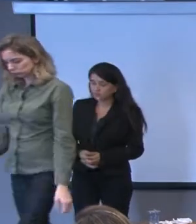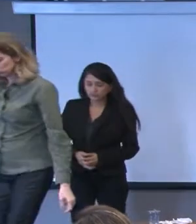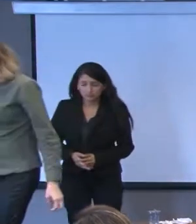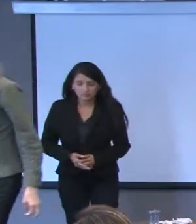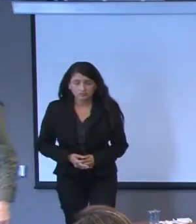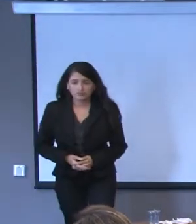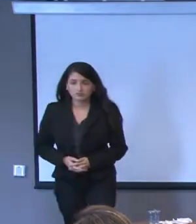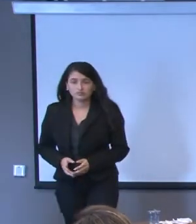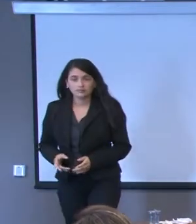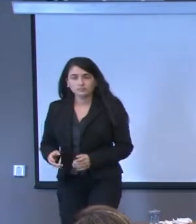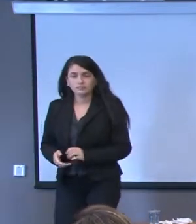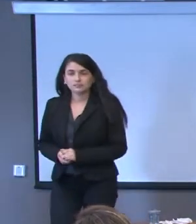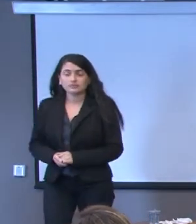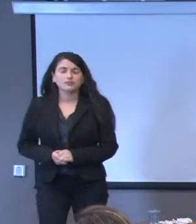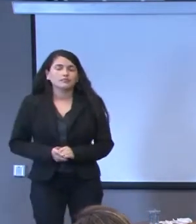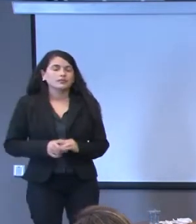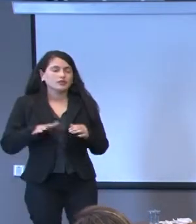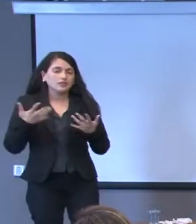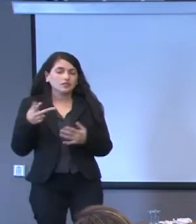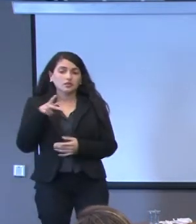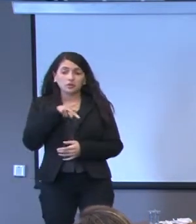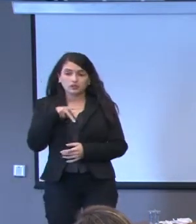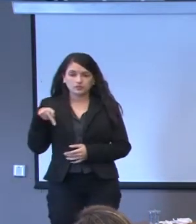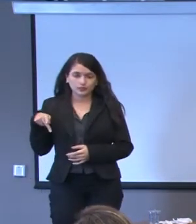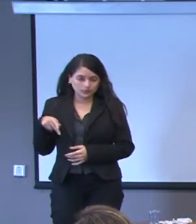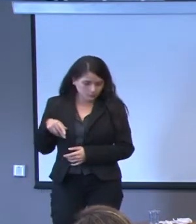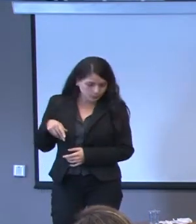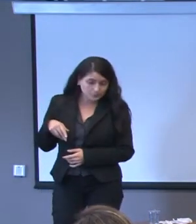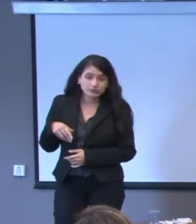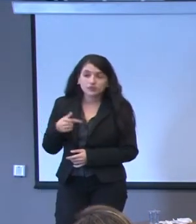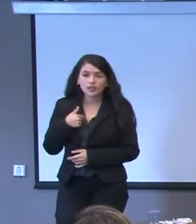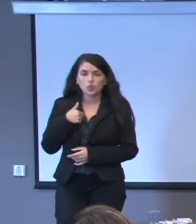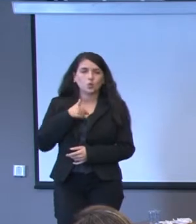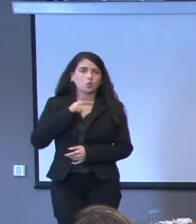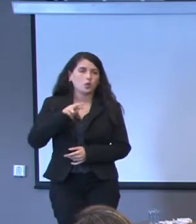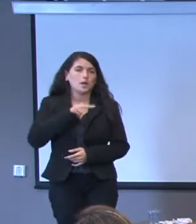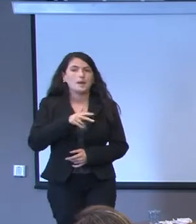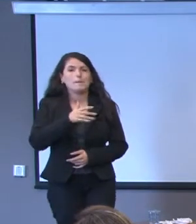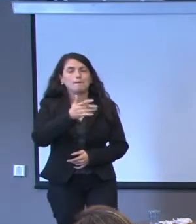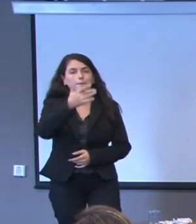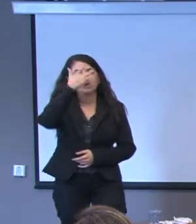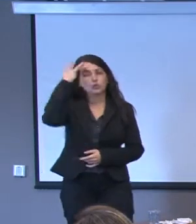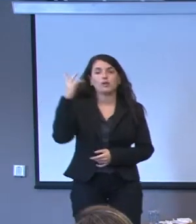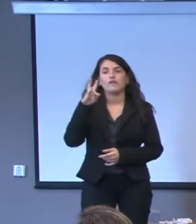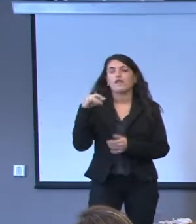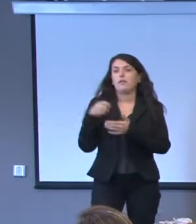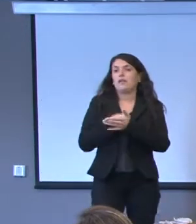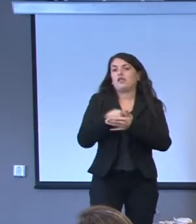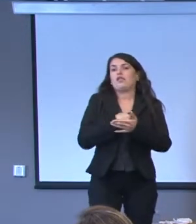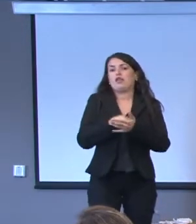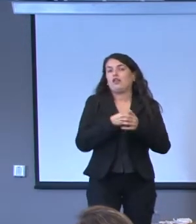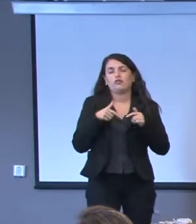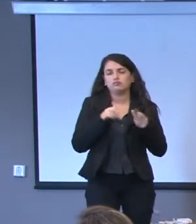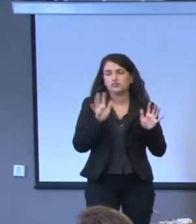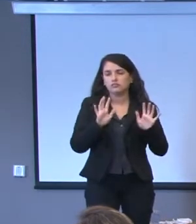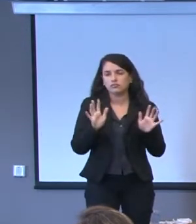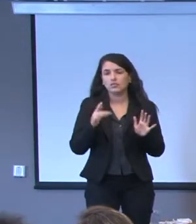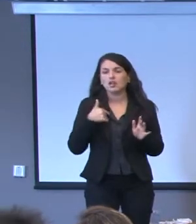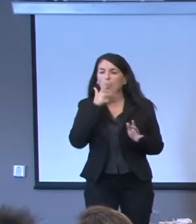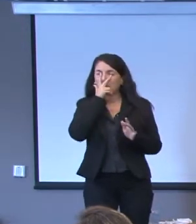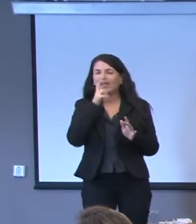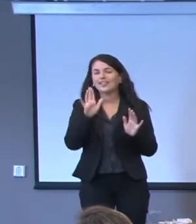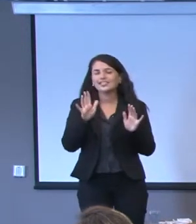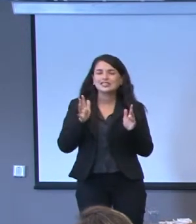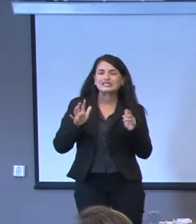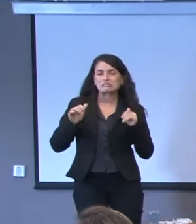Então, quando o professor passa, e eu não sou uma pessoa que vai muito brigar, eu sou uma pessoa que eu sou meio